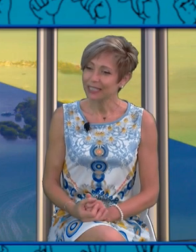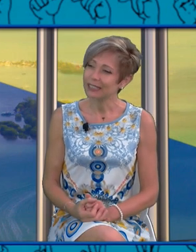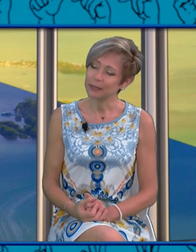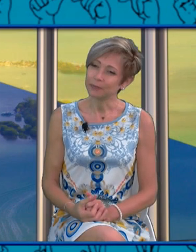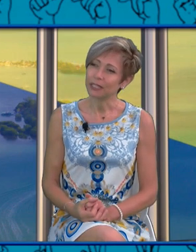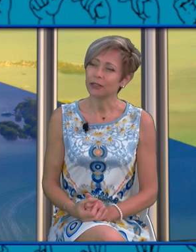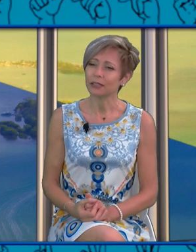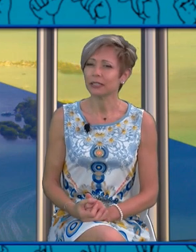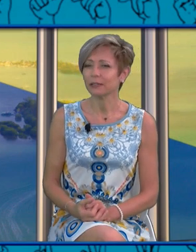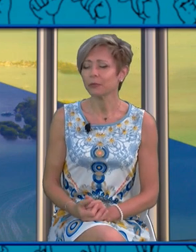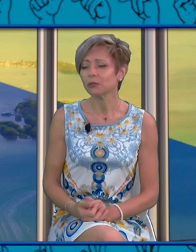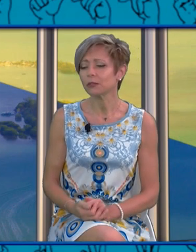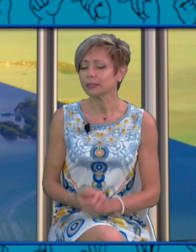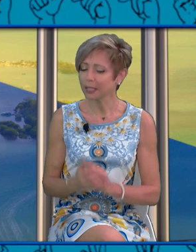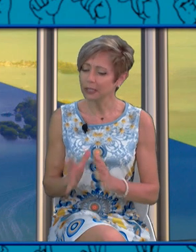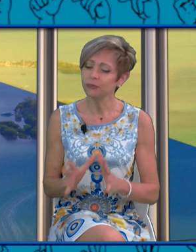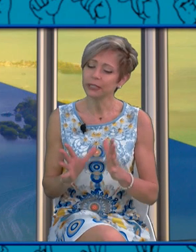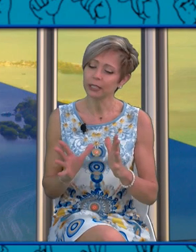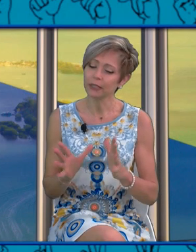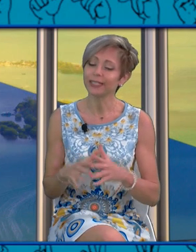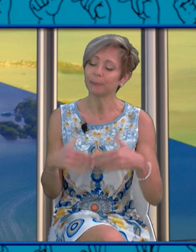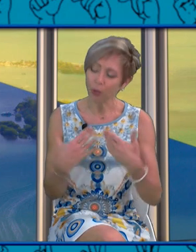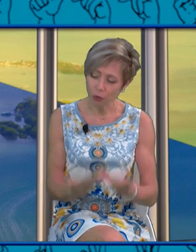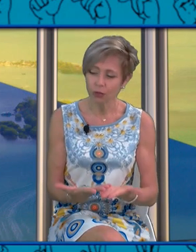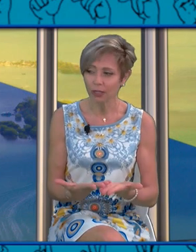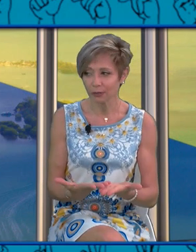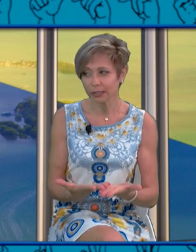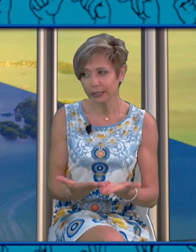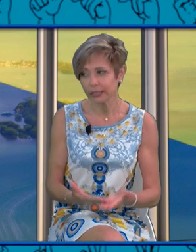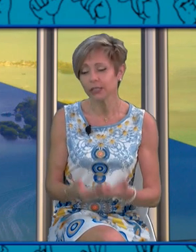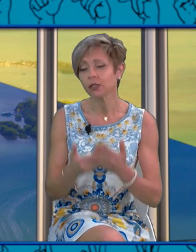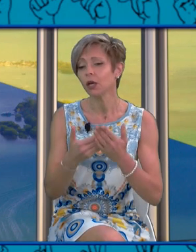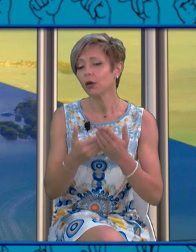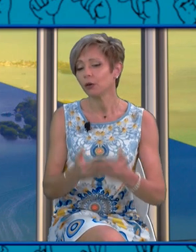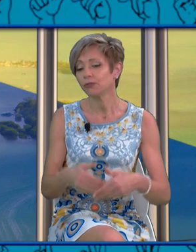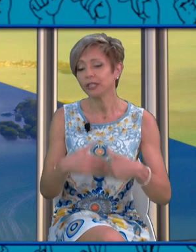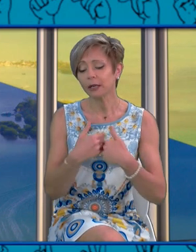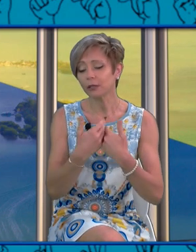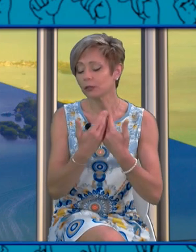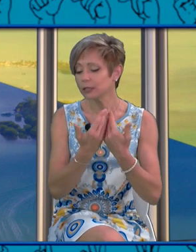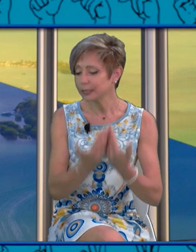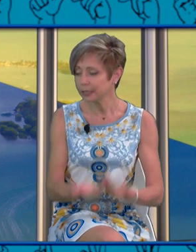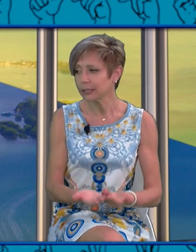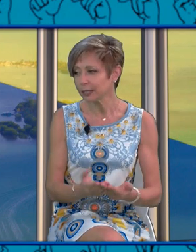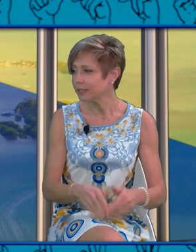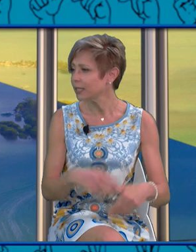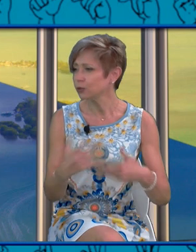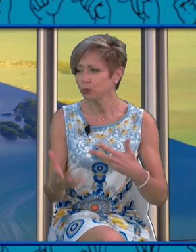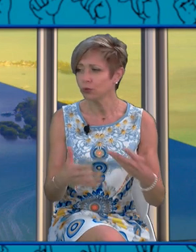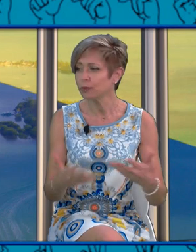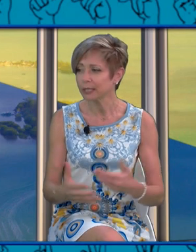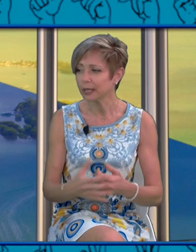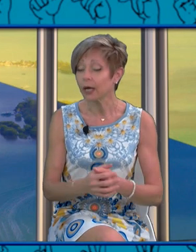? Comment ça se passe ? Alors, c'est vraiment très difficile d'apprendre la langue des signes via les sites internet,